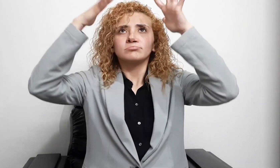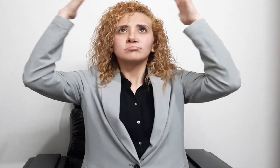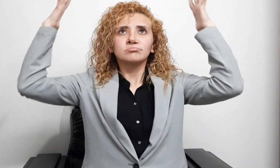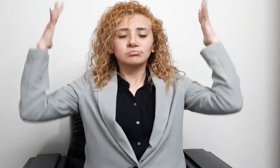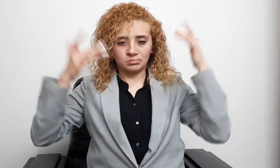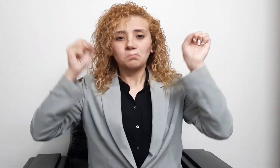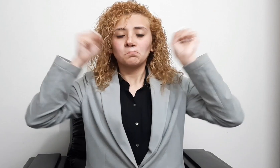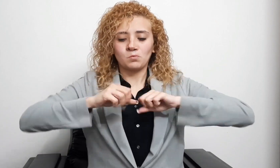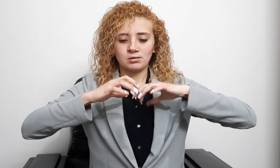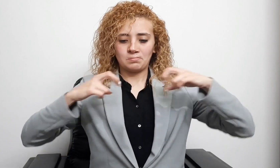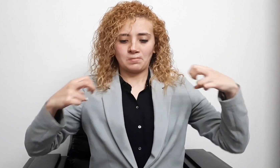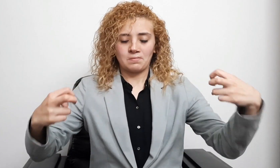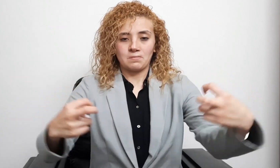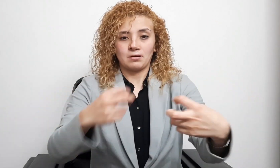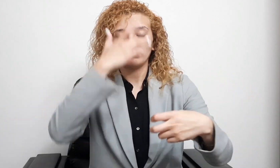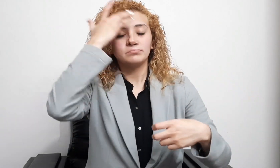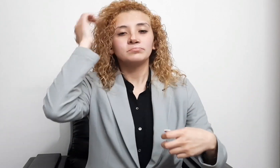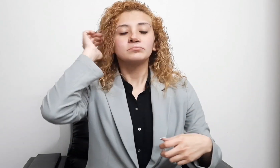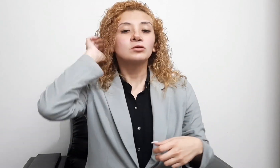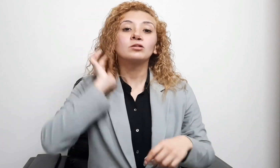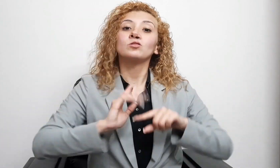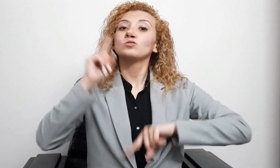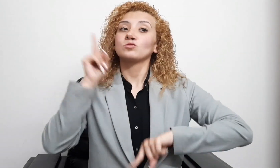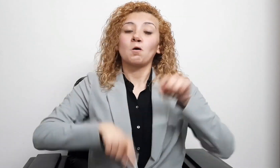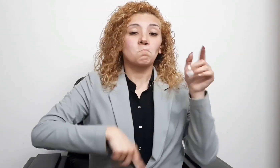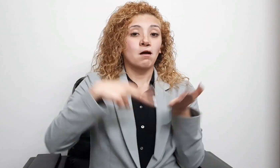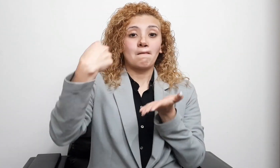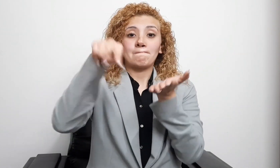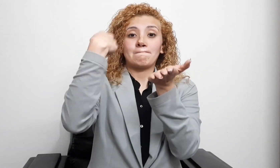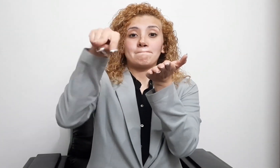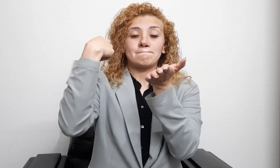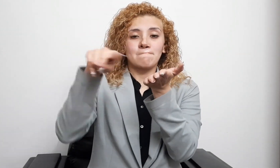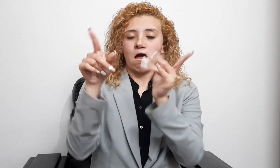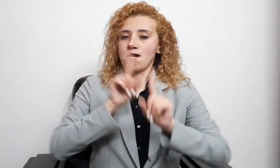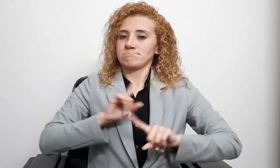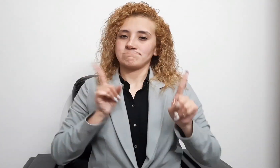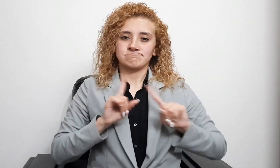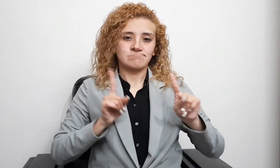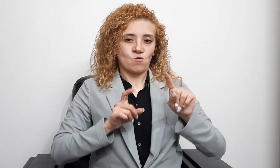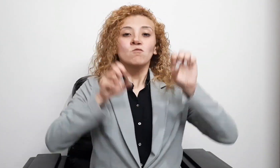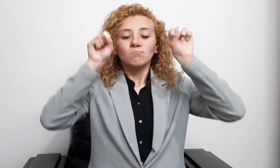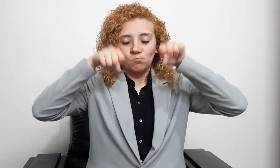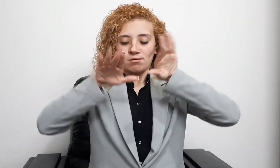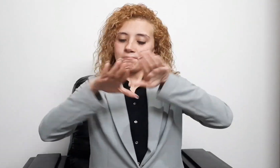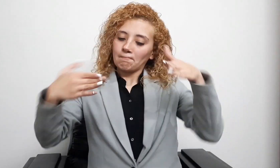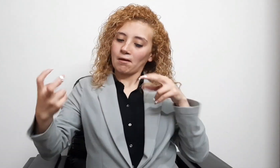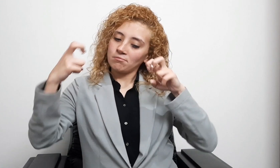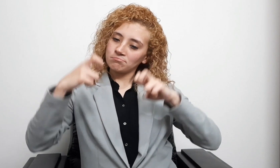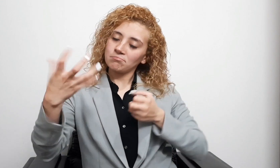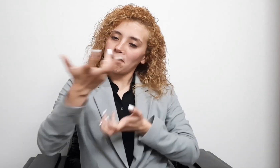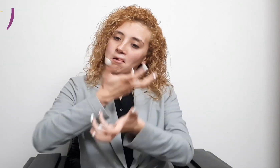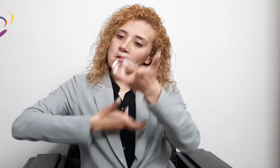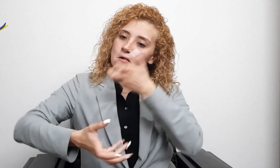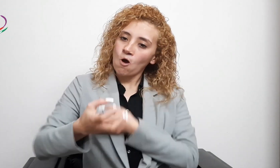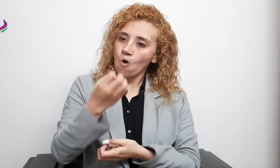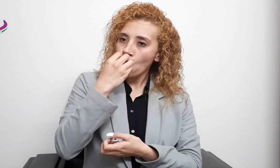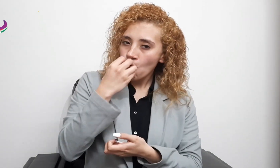aire libre como espacios de esparcimiento. No se permitirán lugares de rumba, sino áreas en que las personas puedan sentarse,